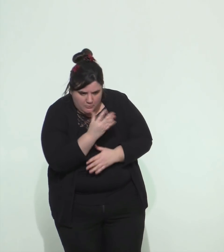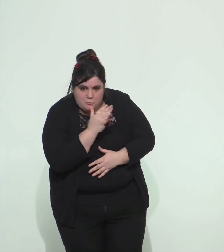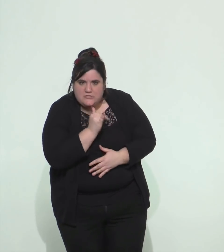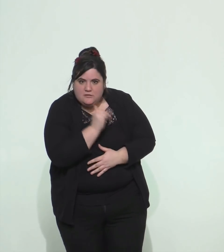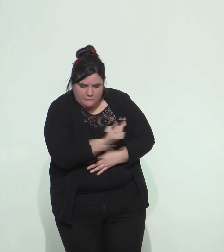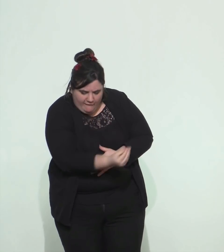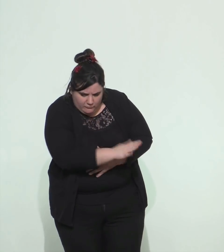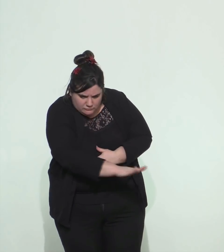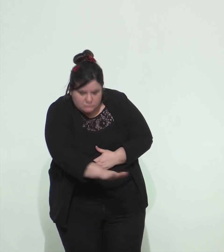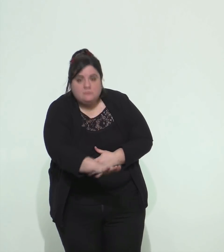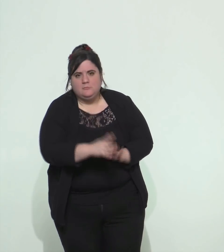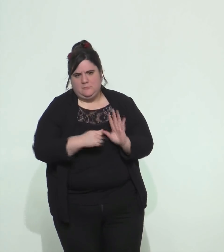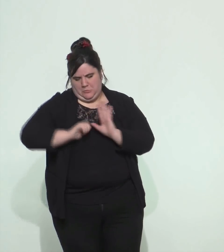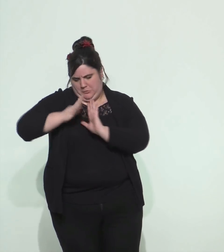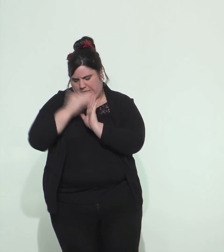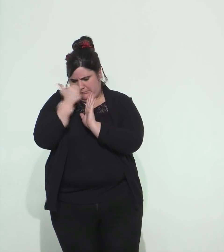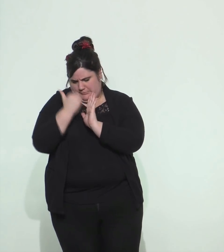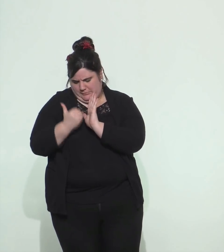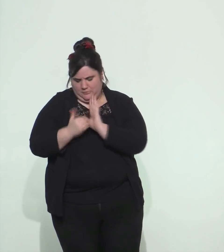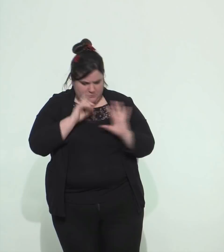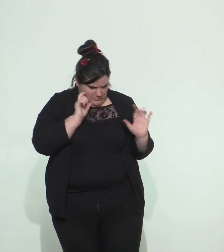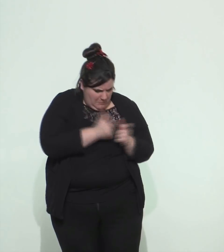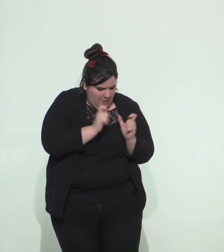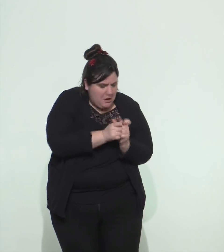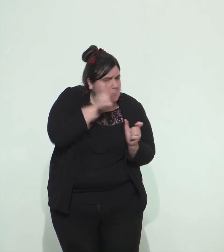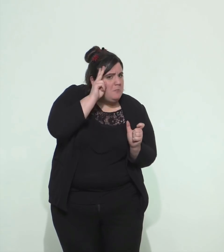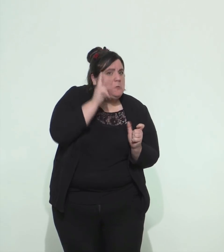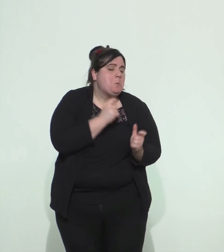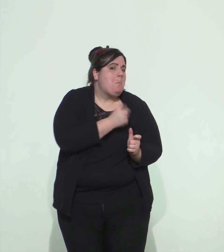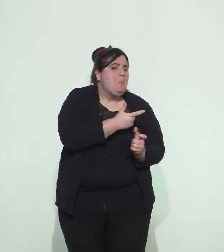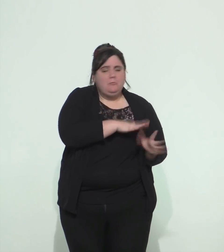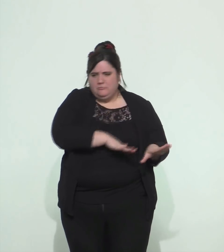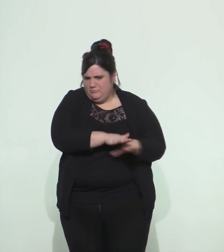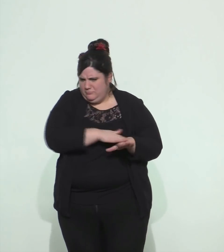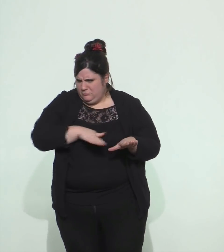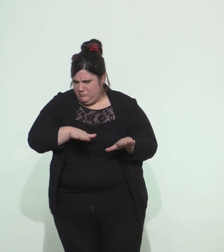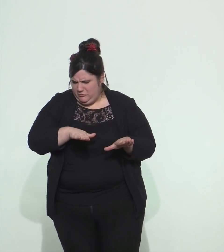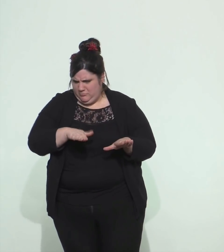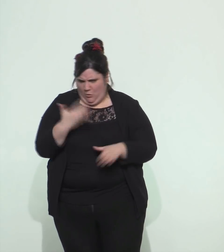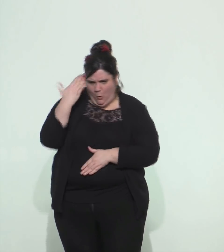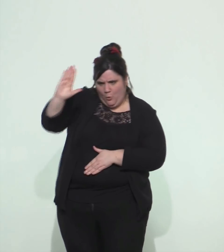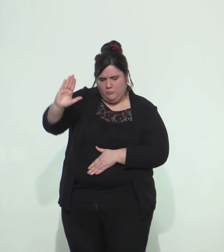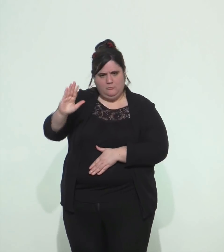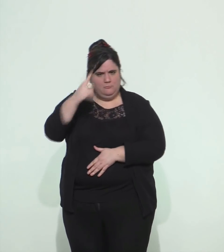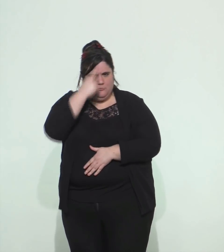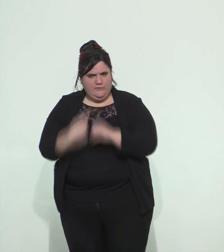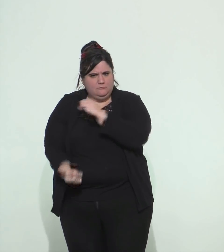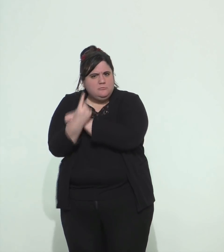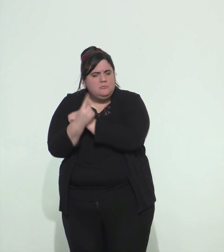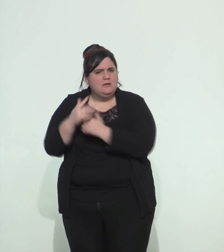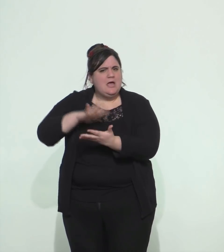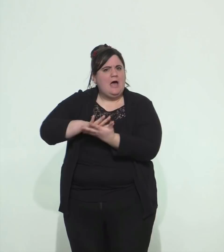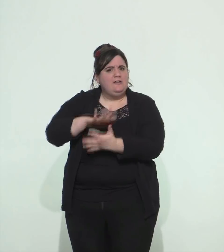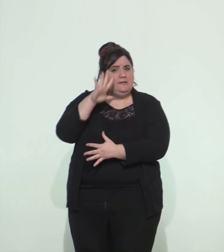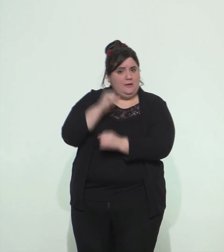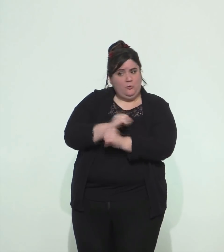ces derniers jours, c'est qu'ils voient plutôt des grands enfants de 5 à 15 ans qui sont hospitalisés. Ce sont heureusement des cas